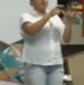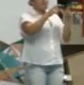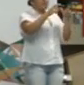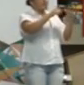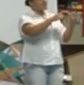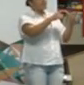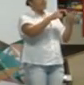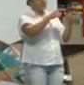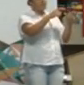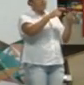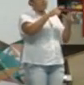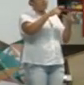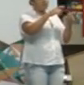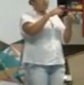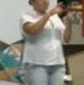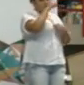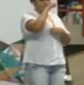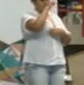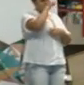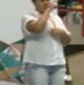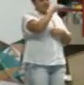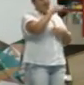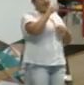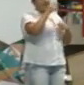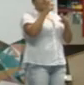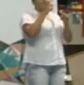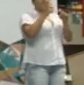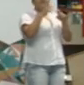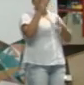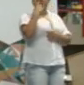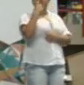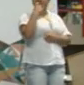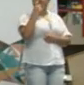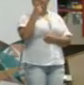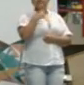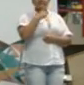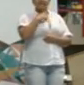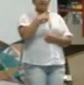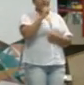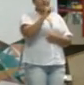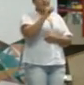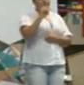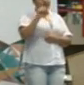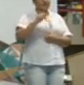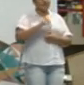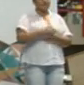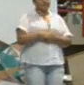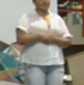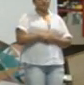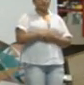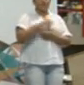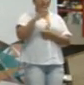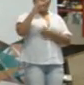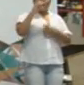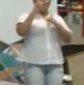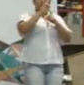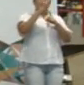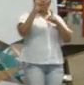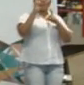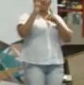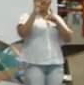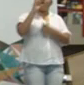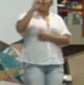chamado autoclave. Alguém já viu autoclave? O autoclave, ele além de matar micro-organismos e eliminar